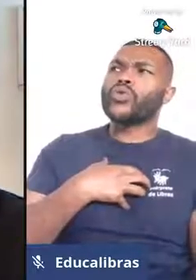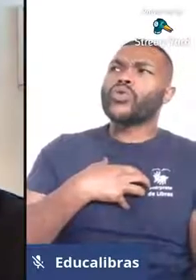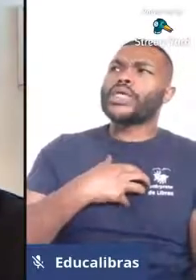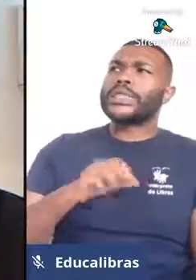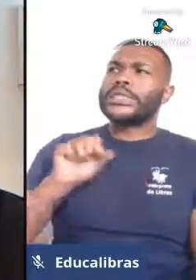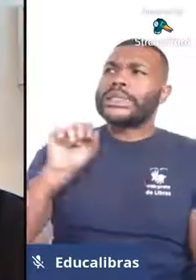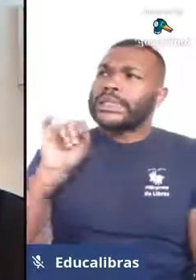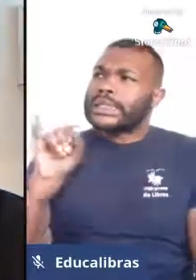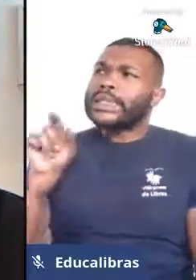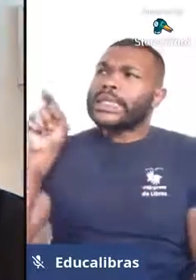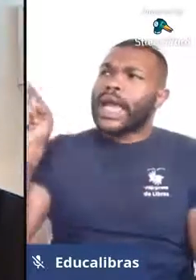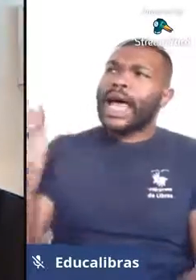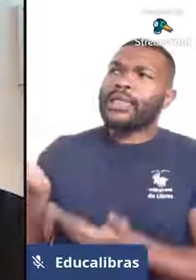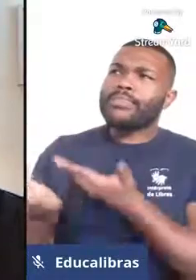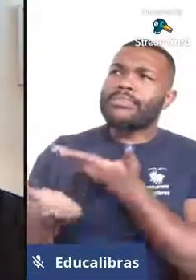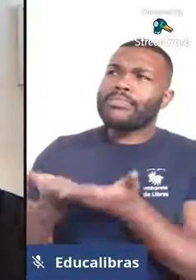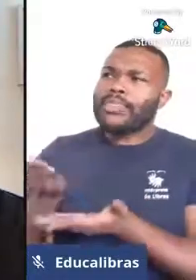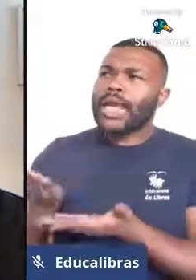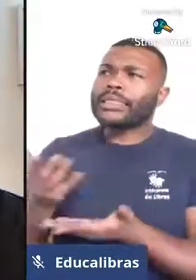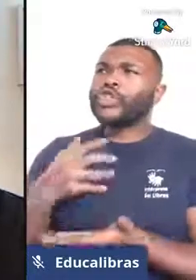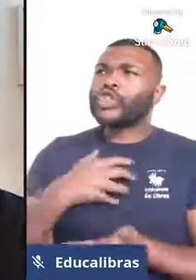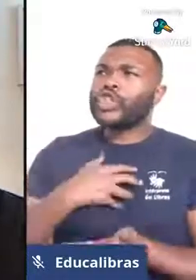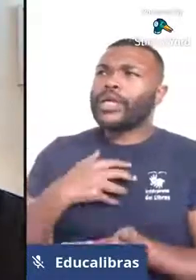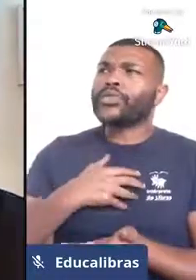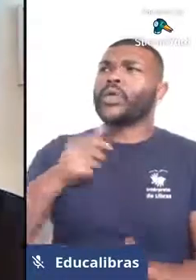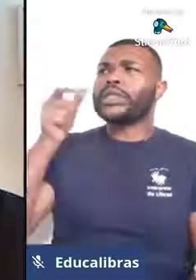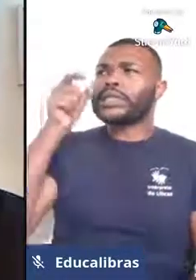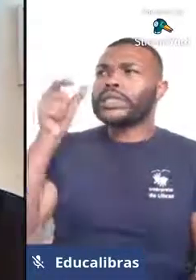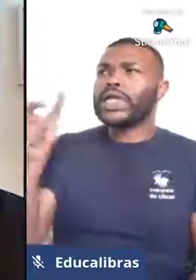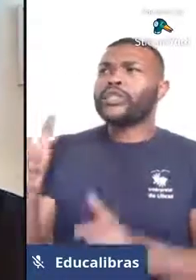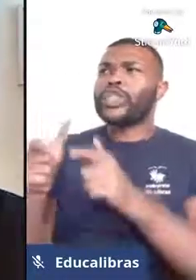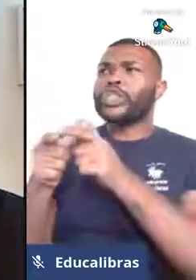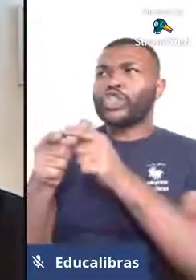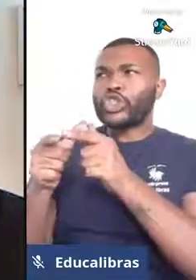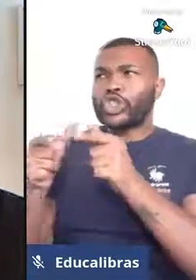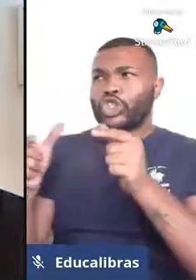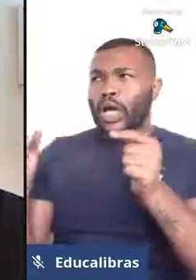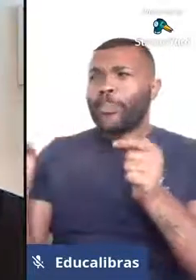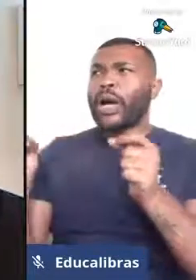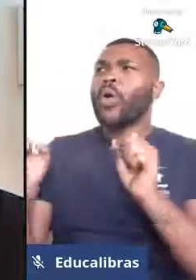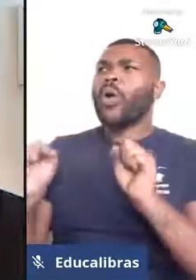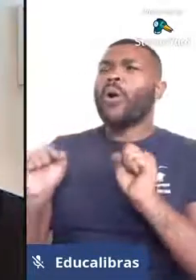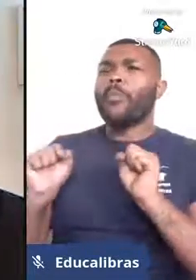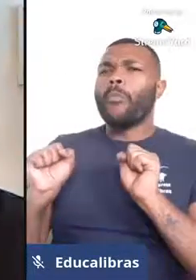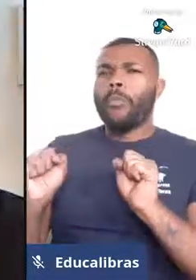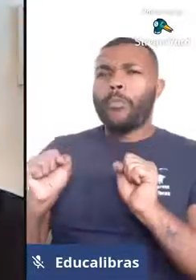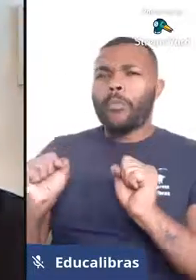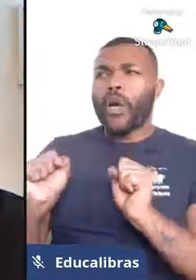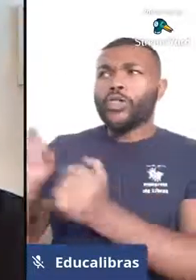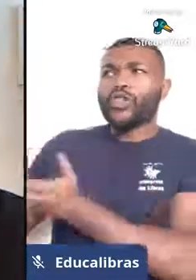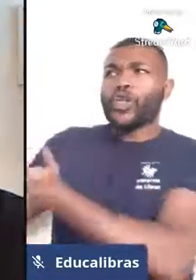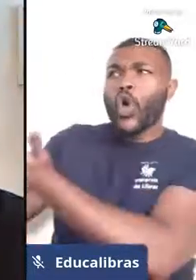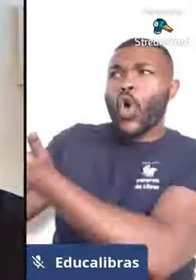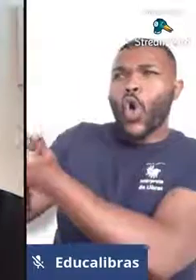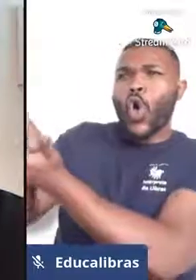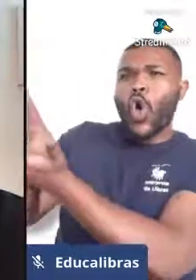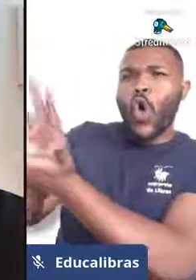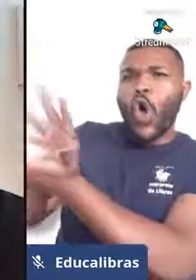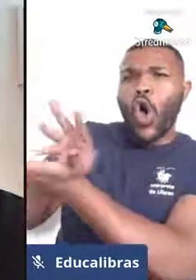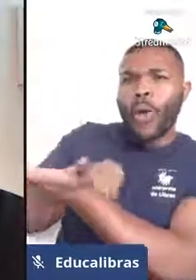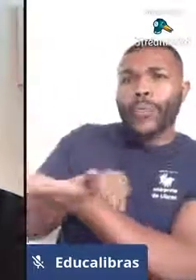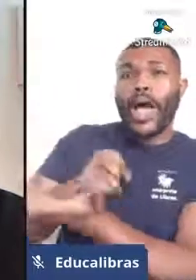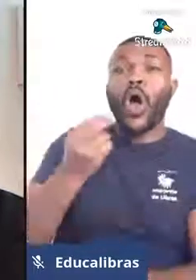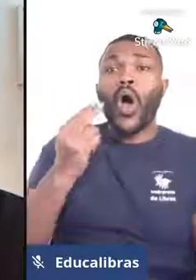destacável, né, uma forma interessante, inclusive a gente podia trazer alguém de lá para falar sobre